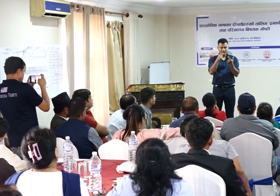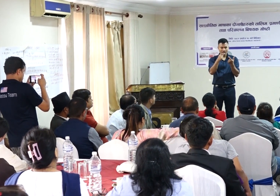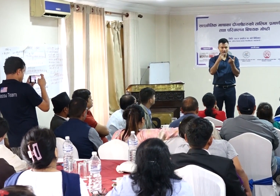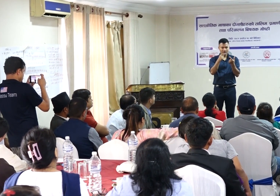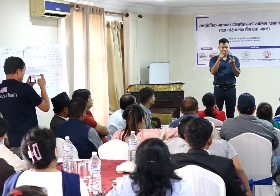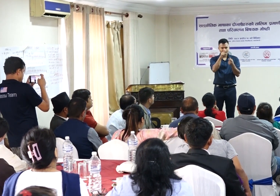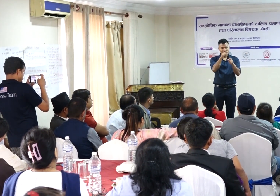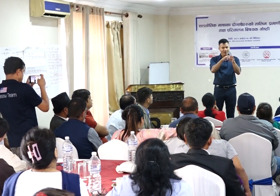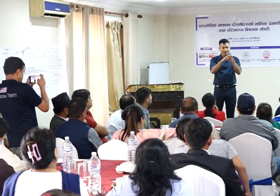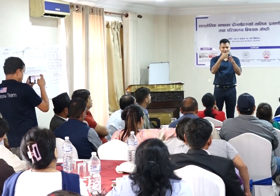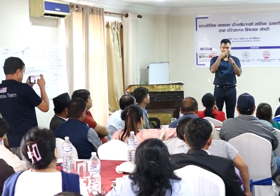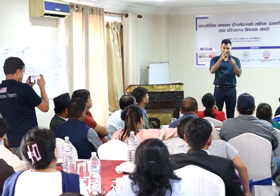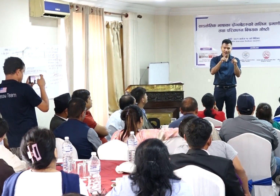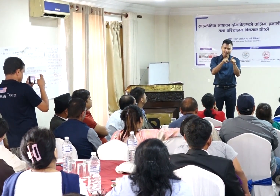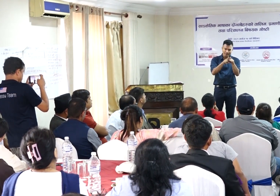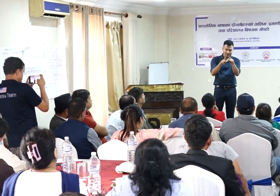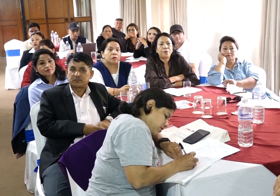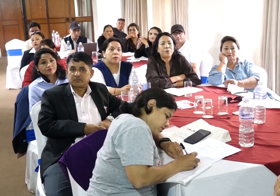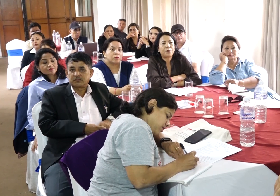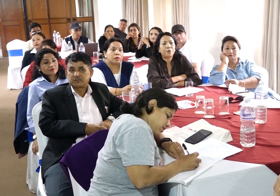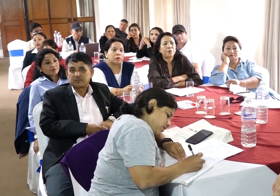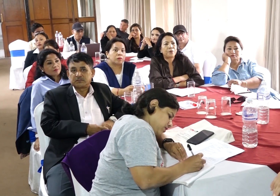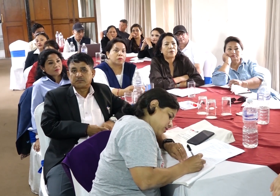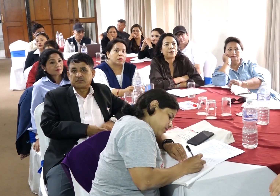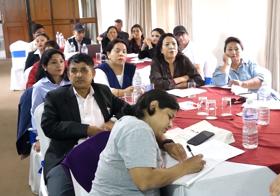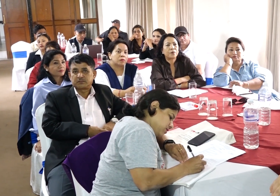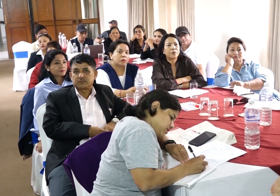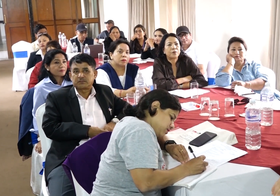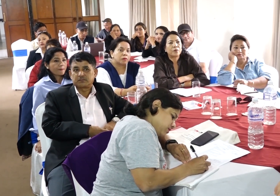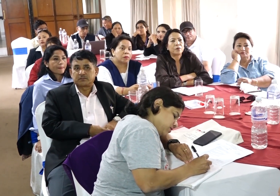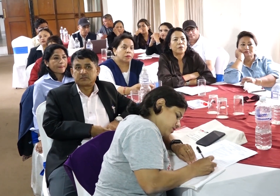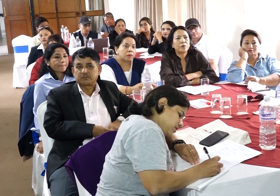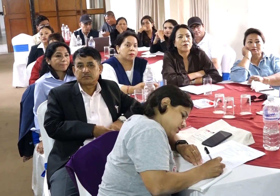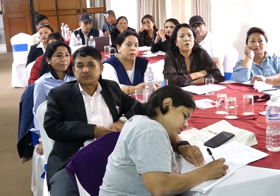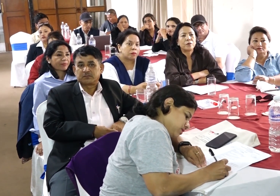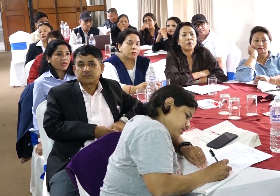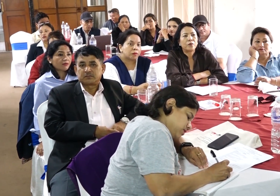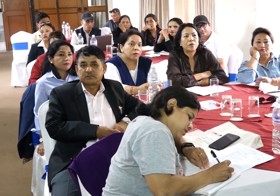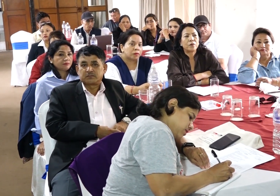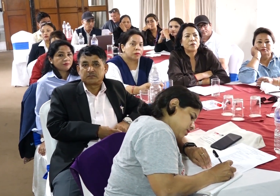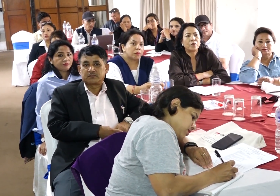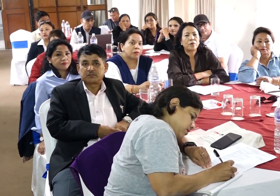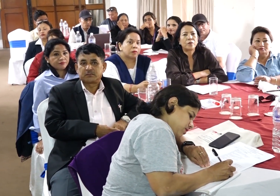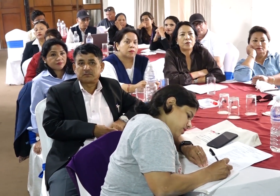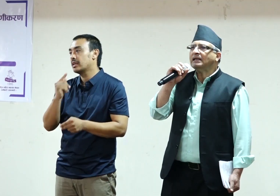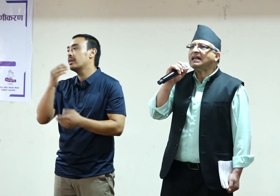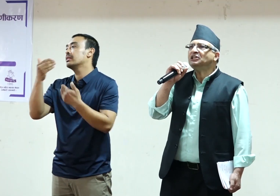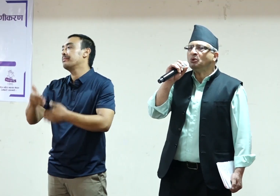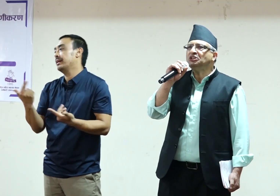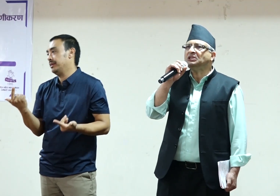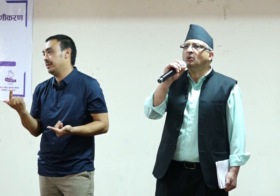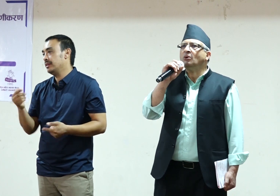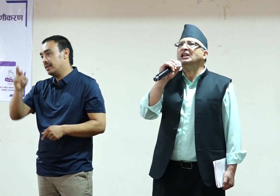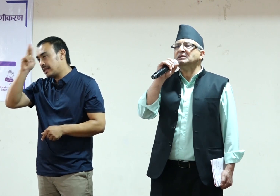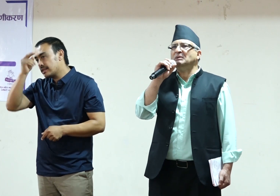सदस्य हरिदत्त जोशीले अपाङ्गता भएका व्यक्तिहरूको हक अधिकारका विषयमा कानुनमा व्यवस्था भए पनि कार्यान्वयनमा भने चुनौती देखिएको बताए।